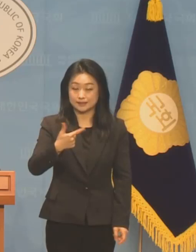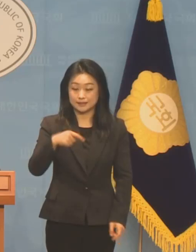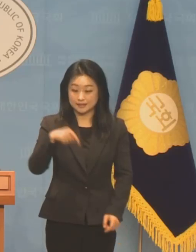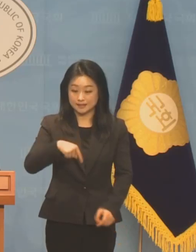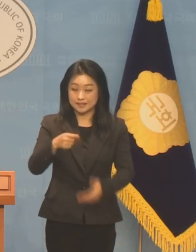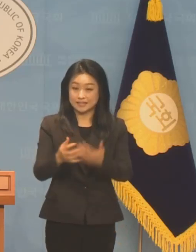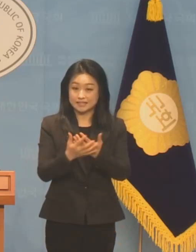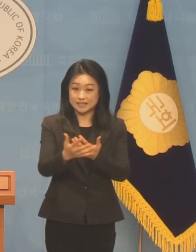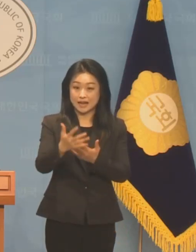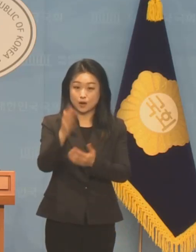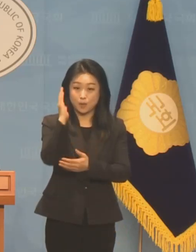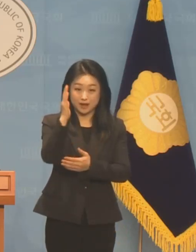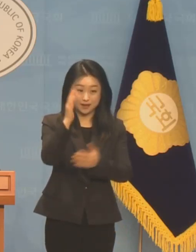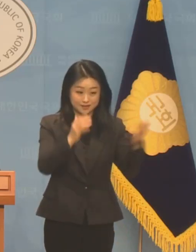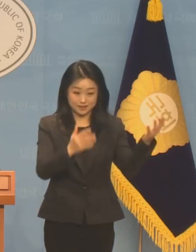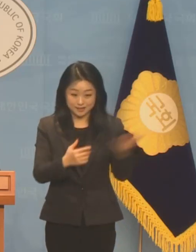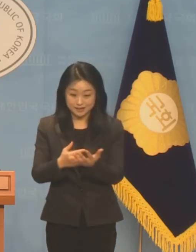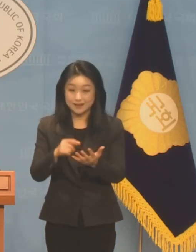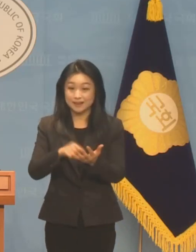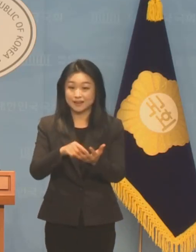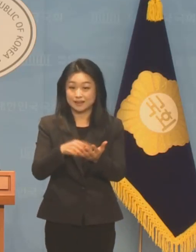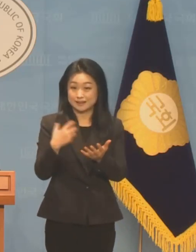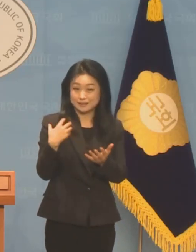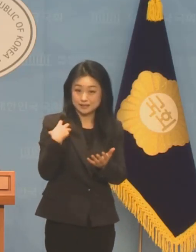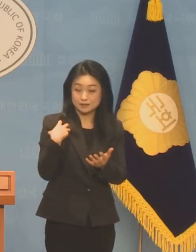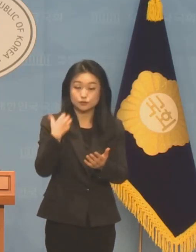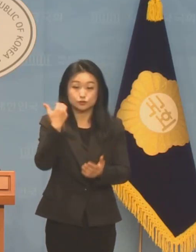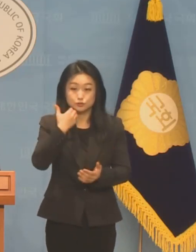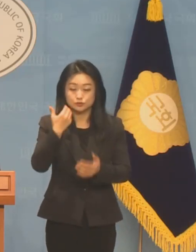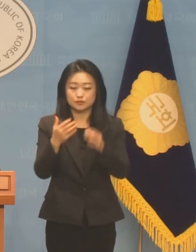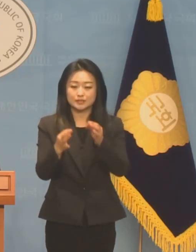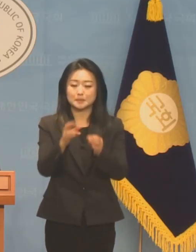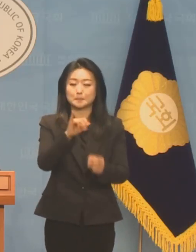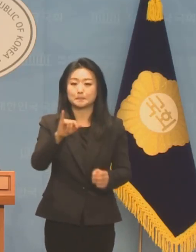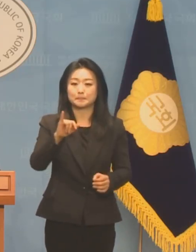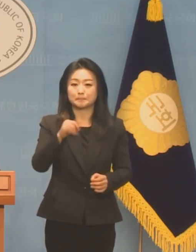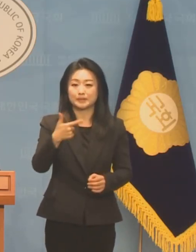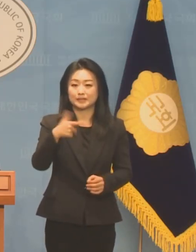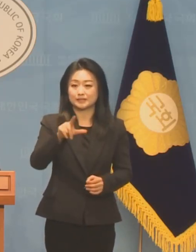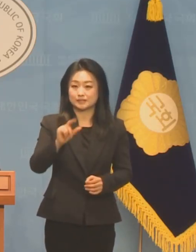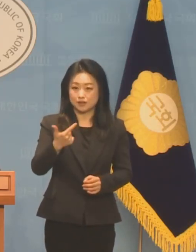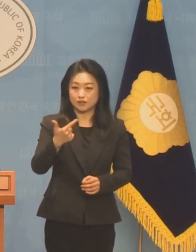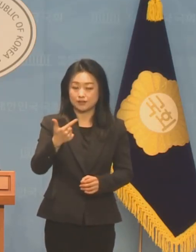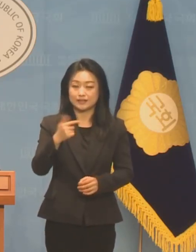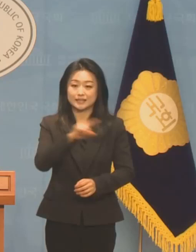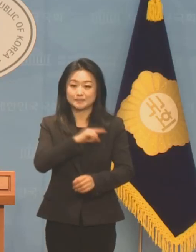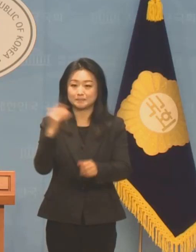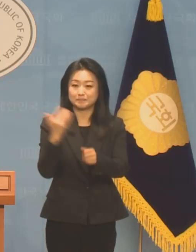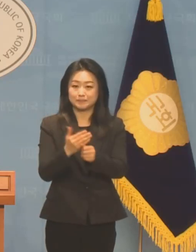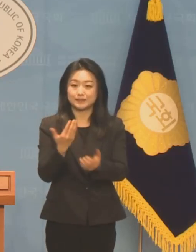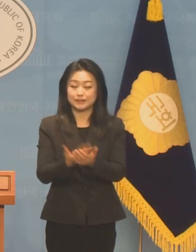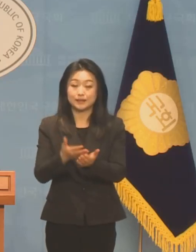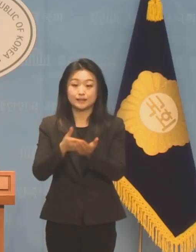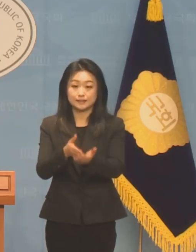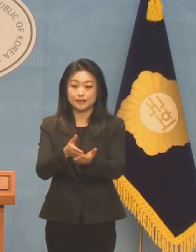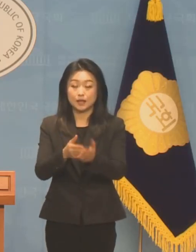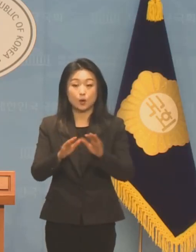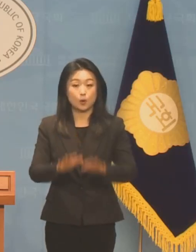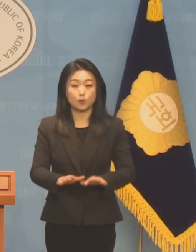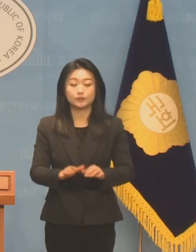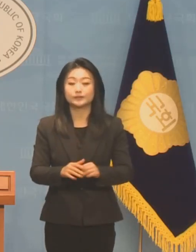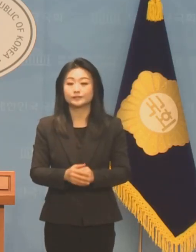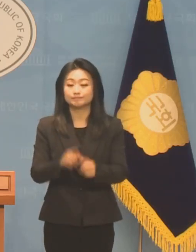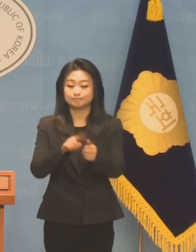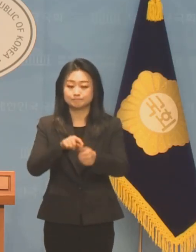국민의힘 김민전 의원에 대한 제명 촉구 결의안을 국회에 제출했습니다. 그리고 오늘 저는 김민전